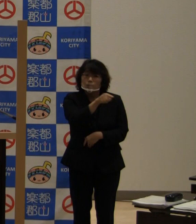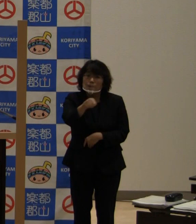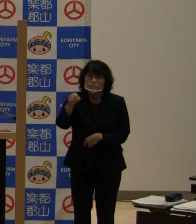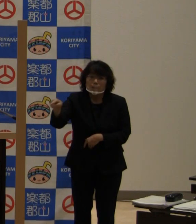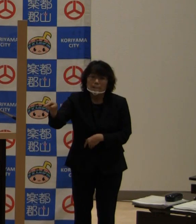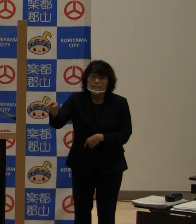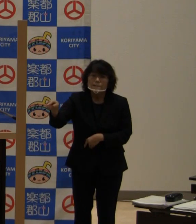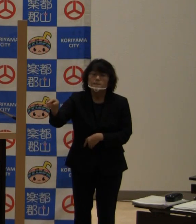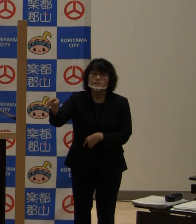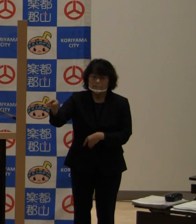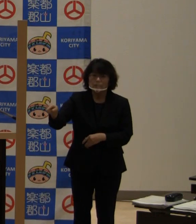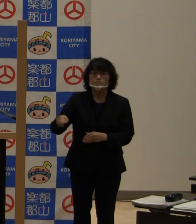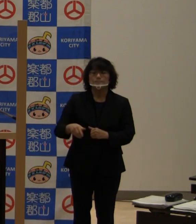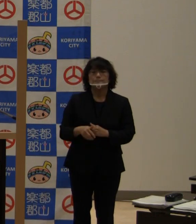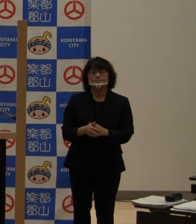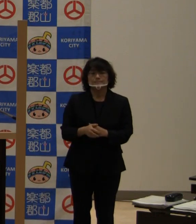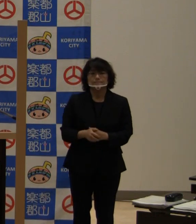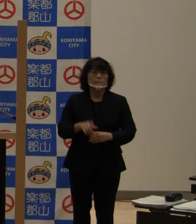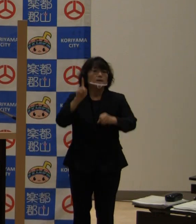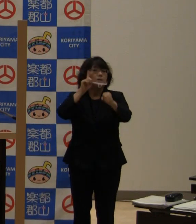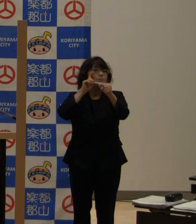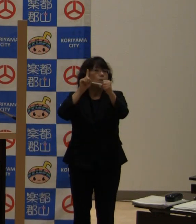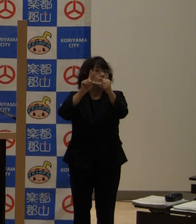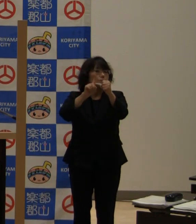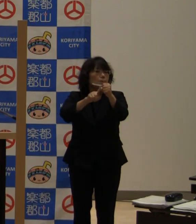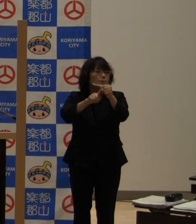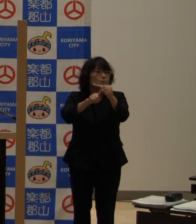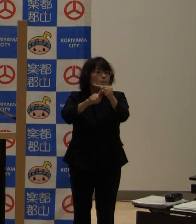ね、目標が